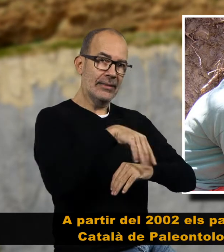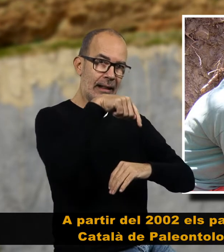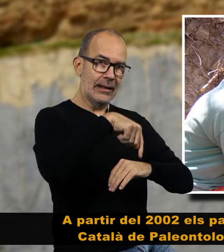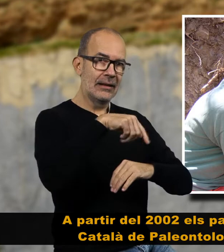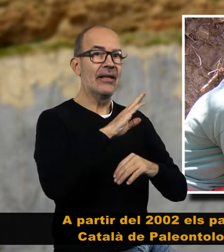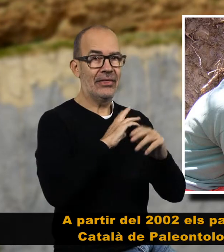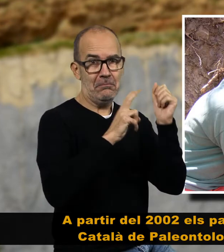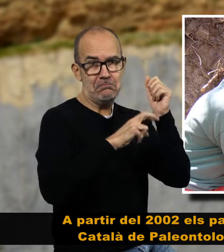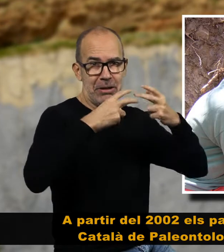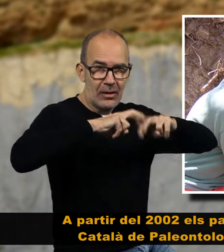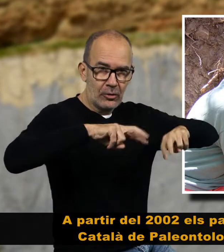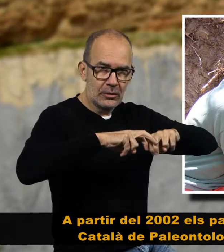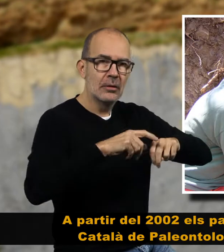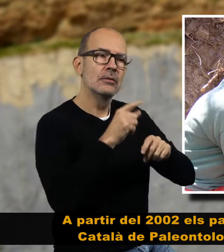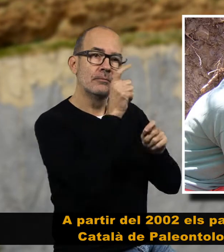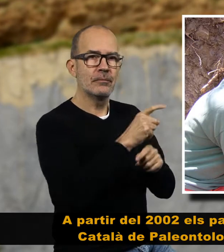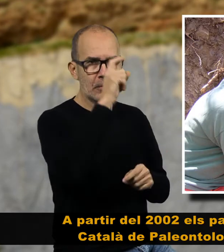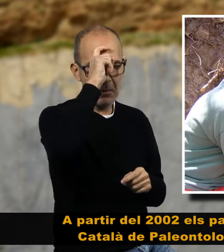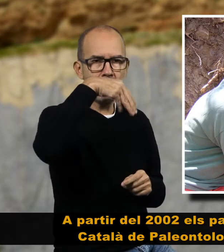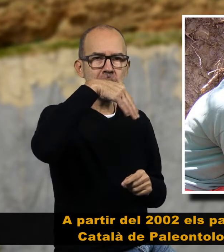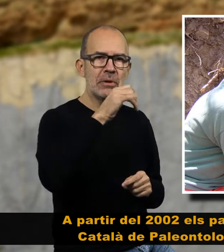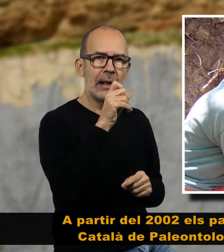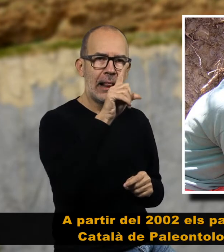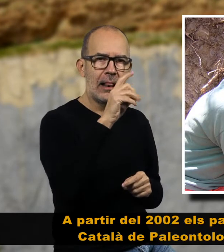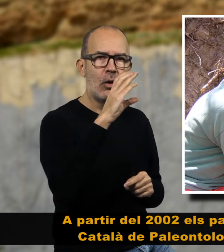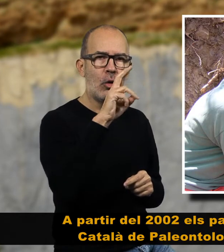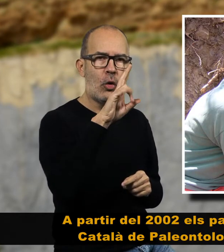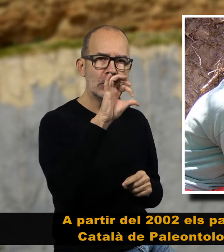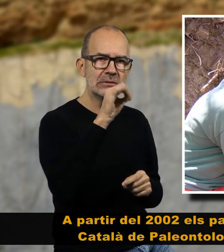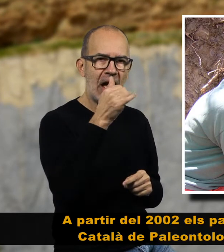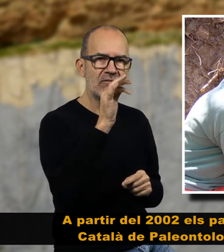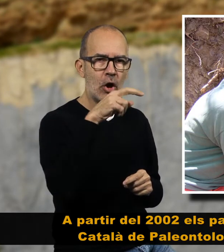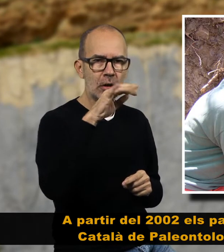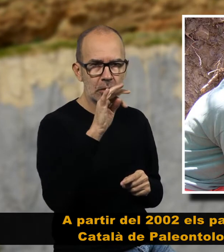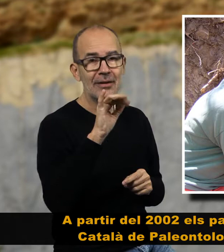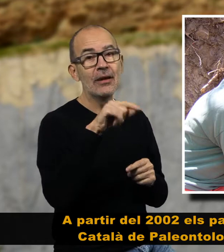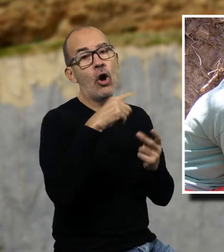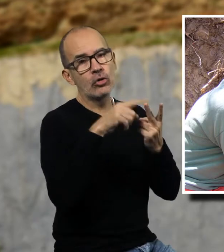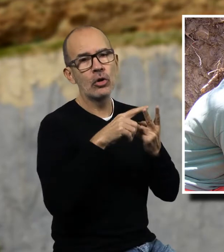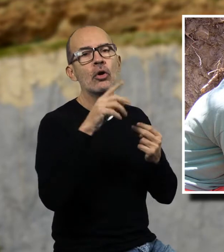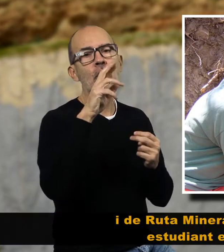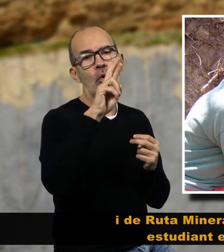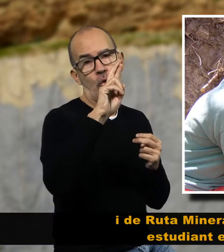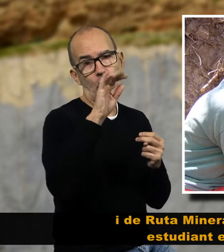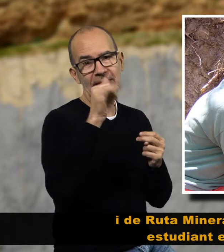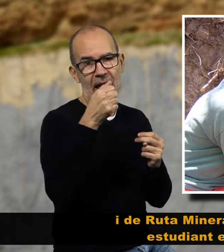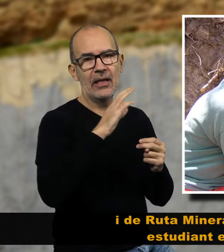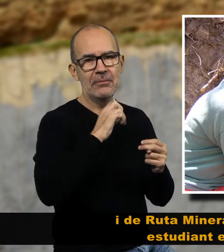A partir del 2002, els paleontòlegs de l'Institut Català de Paleontologia Miquel Crusafont i de Ruta Minera